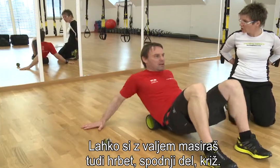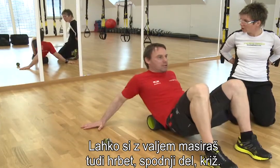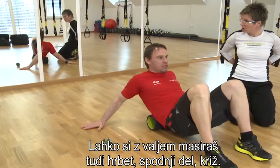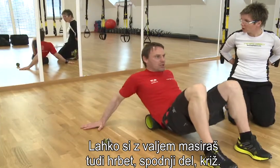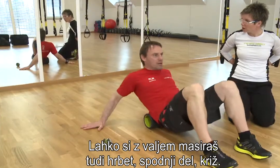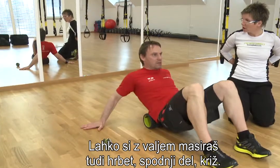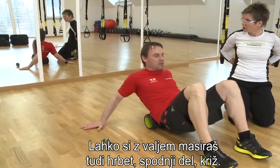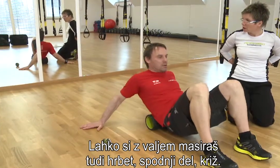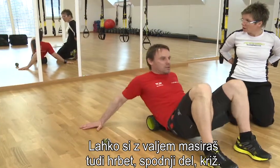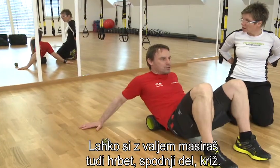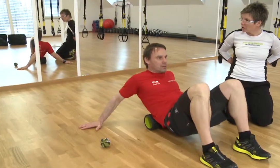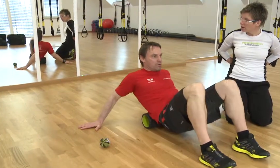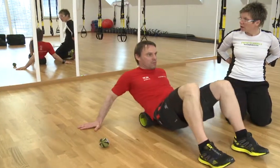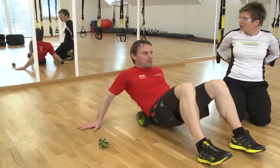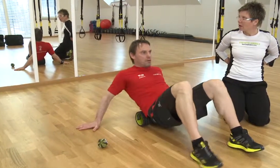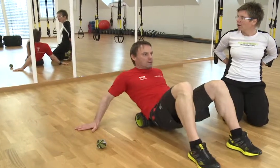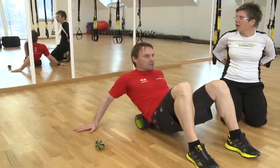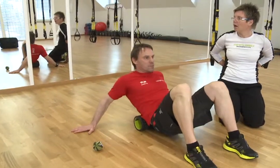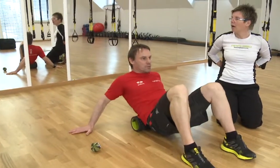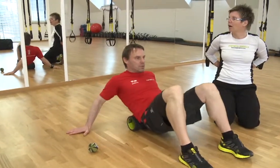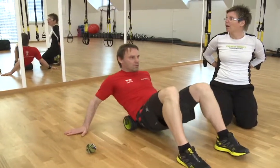križ, križ. Spodnji del, ne?